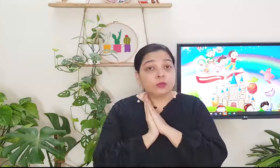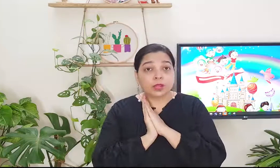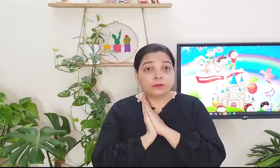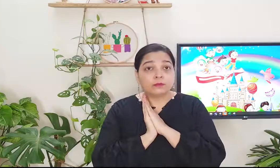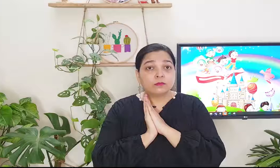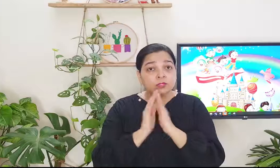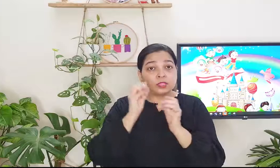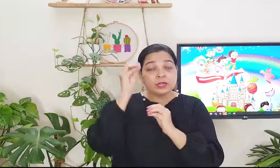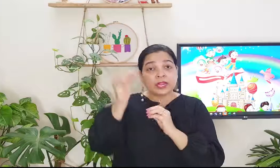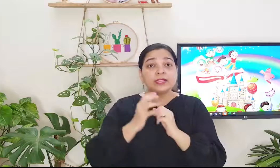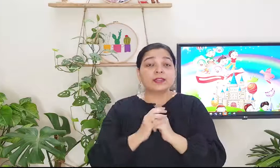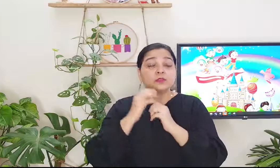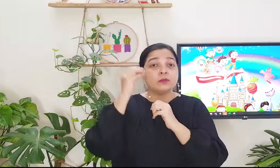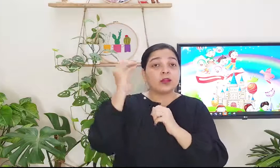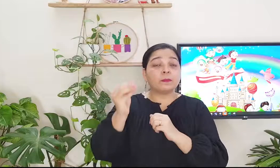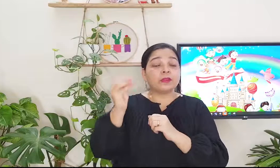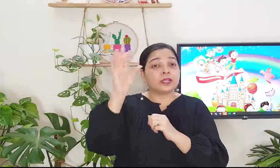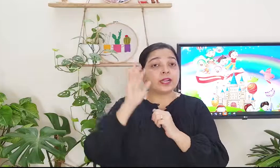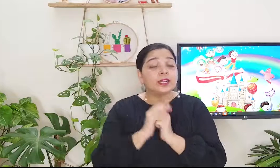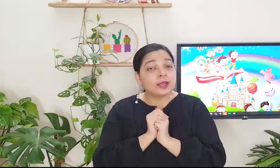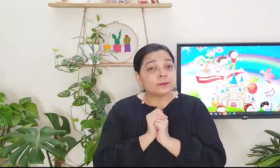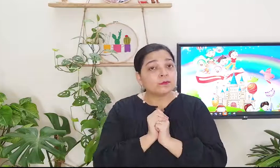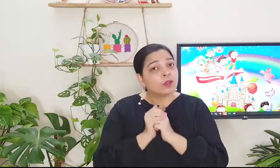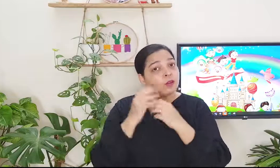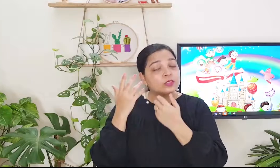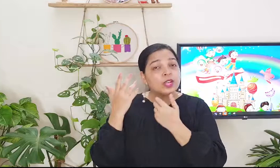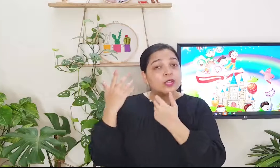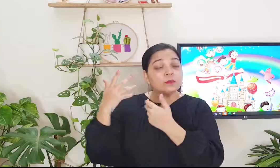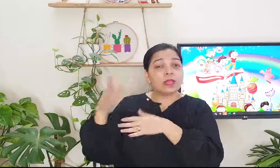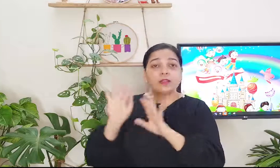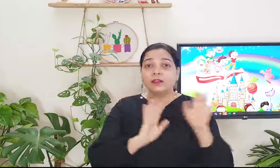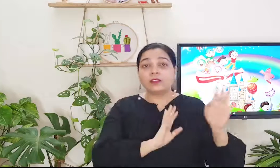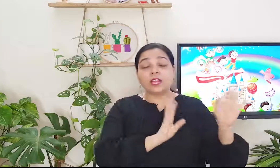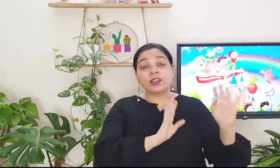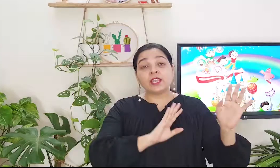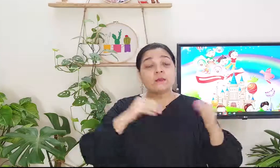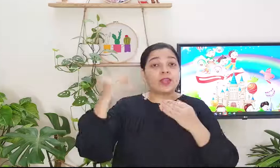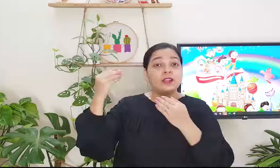হালেলুইয়া। যেমন আমরা টিকিট নিই তেমনই সেও একটা টিকিট নিয়ে নেয় আর তসিলে চলে